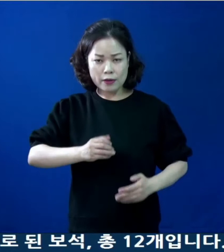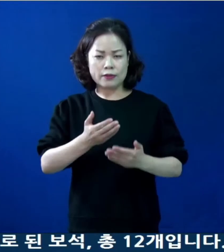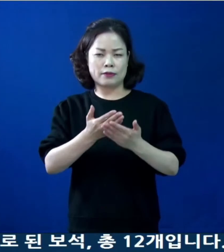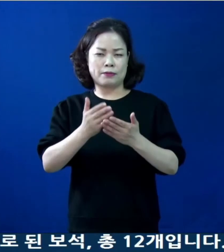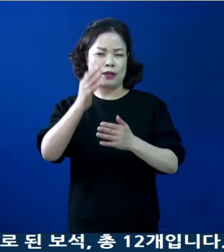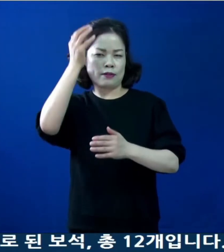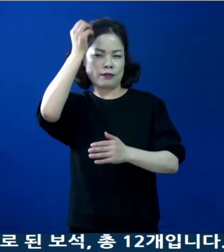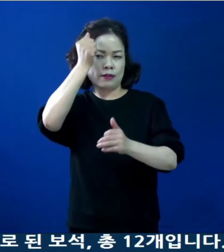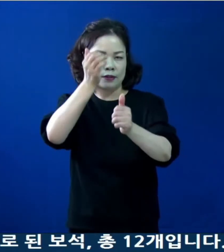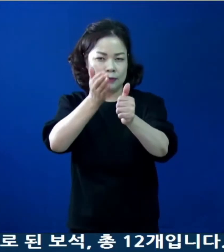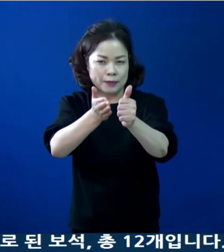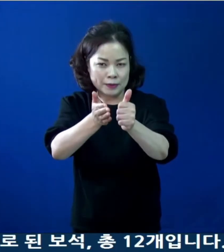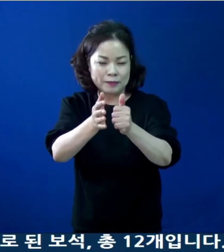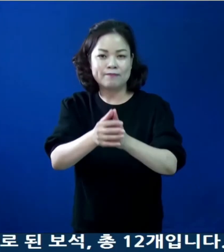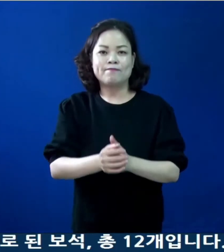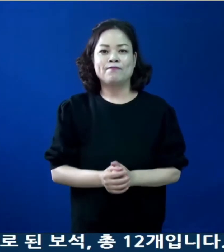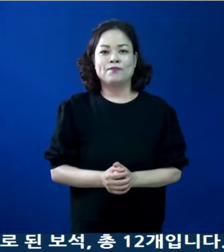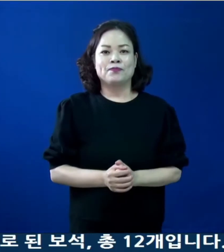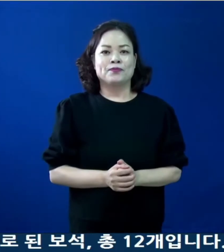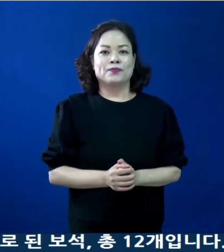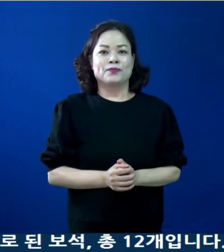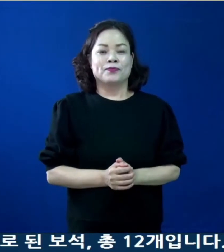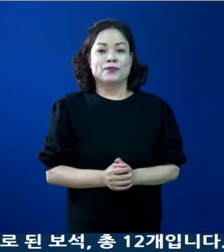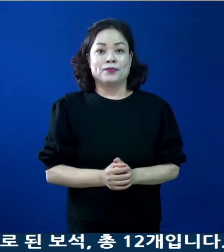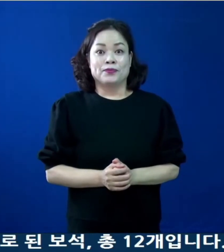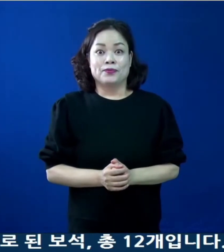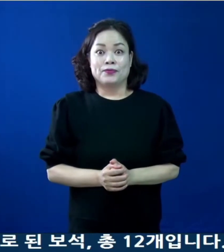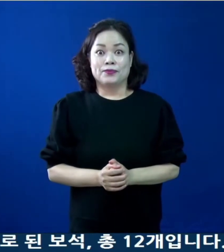그려두셔야 됩니다. 그림 내려주시고요.